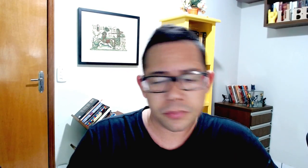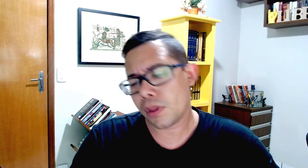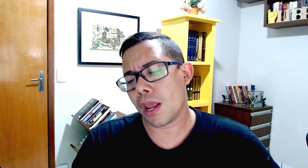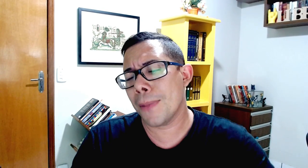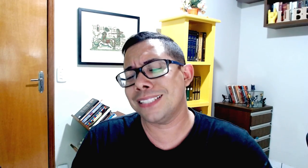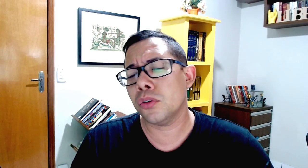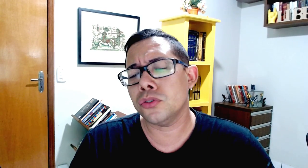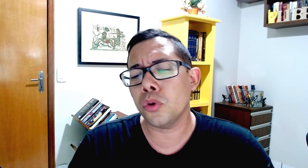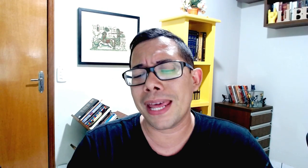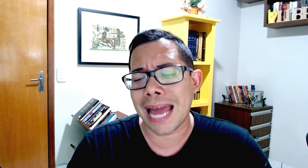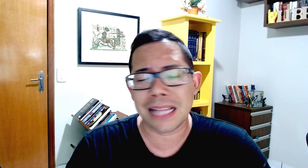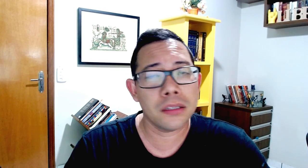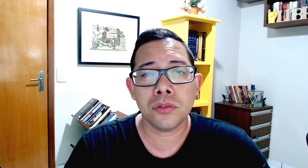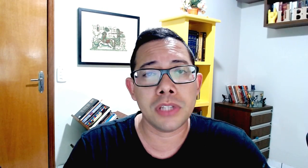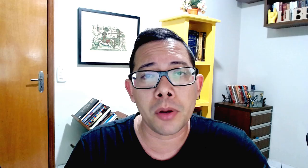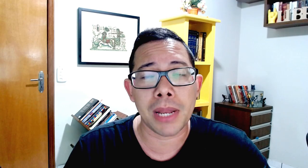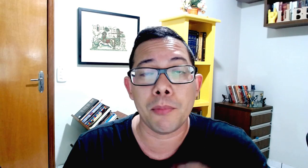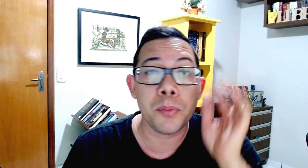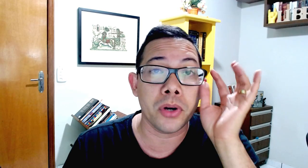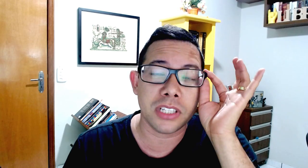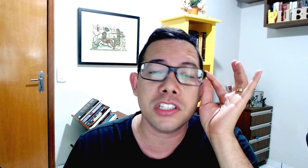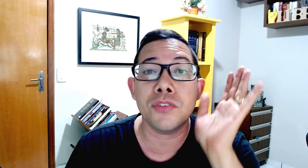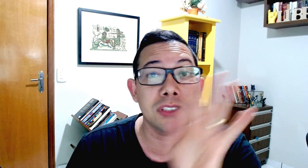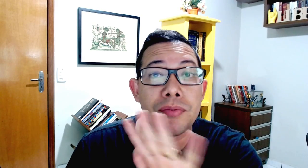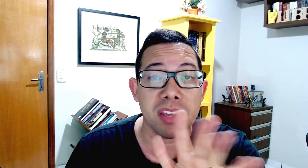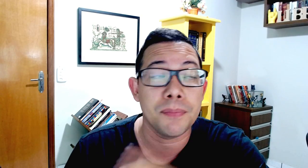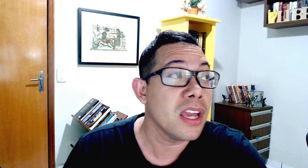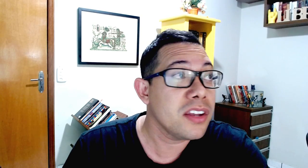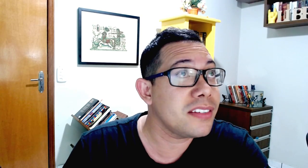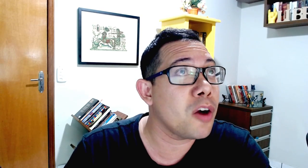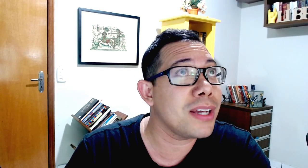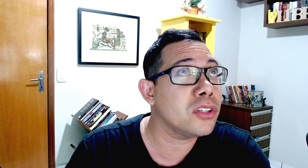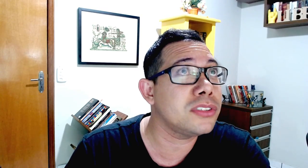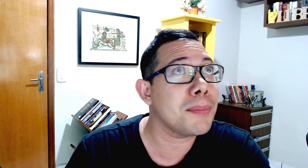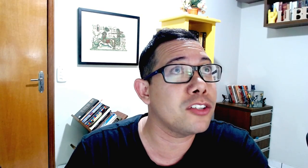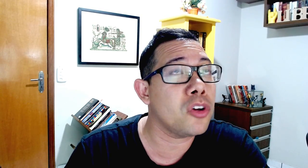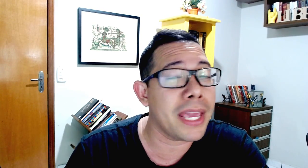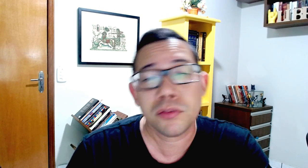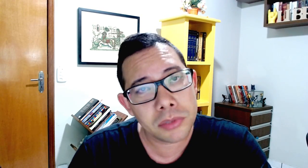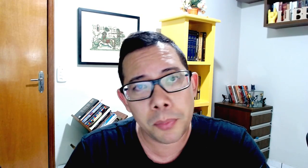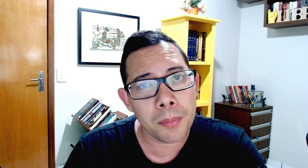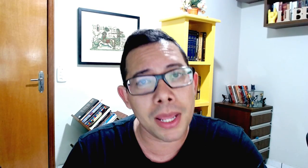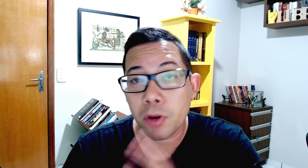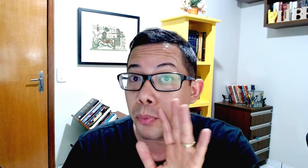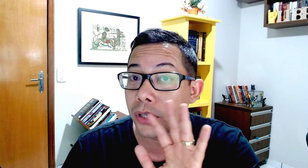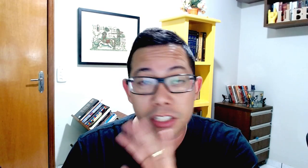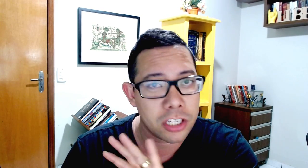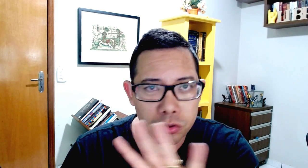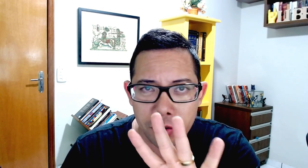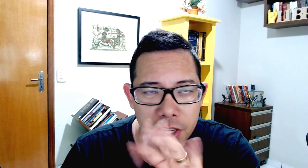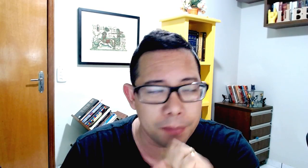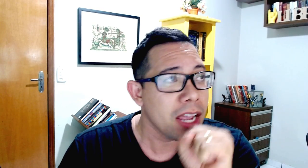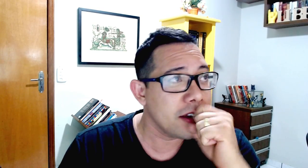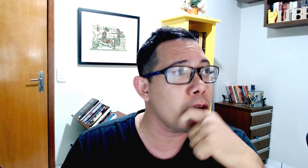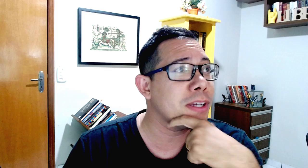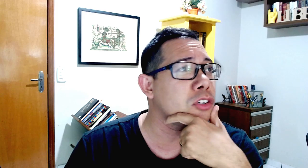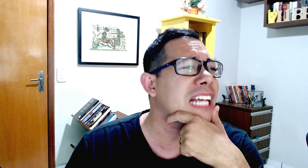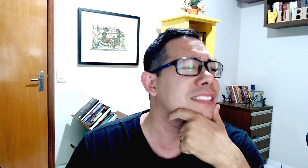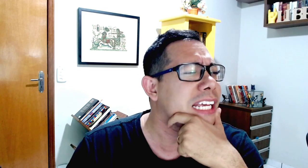mas Deus não souber dá não tem problema o importante é você vir esse é o mais eu sei mais ou menos tem problema o importante é sobre isso mas eu